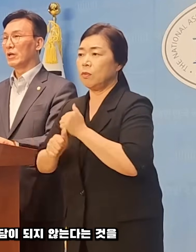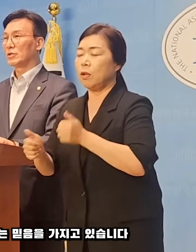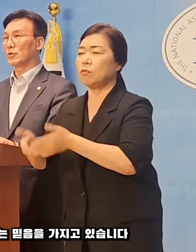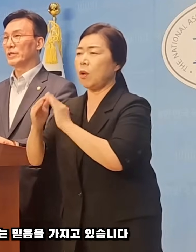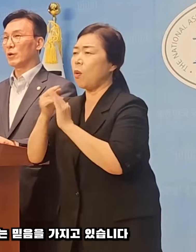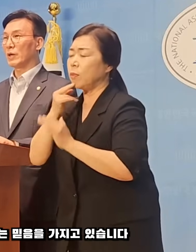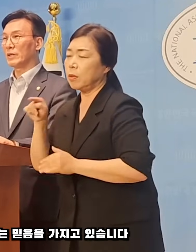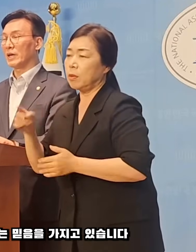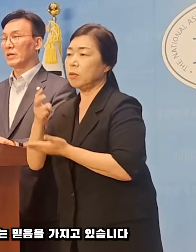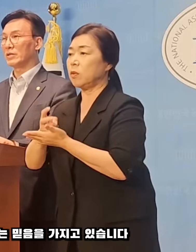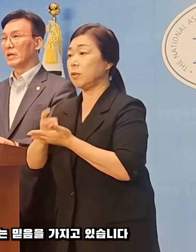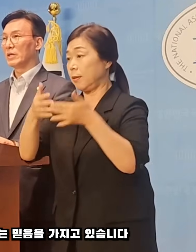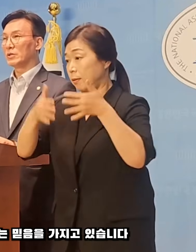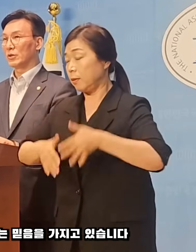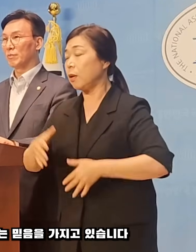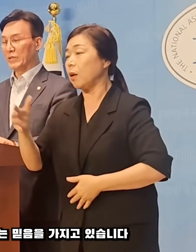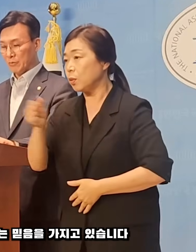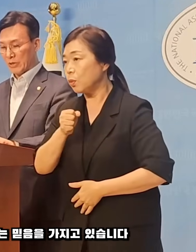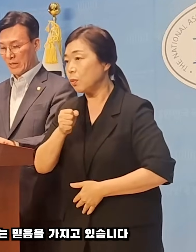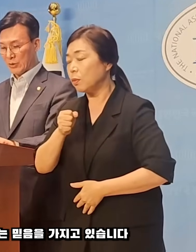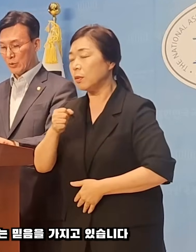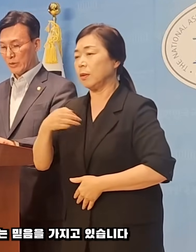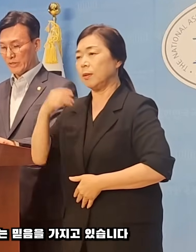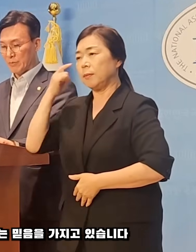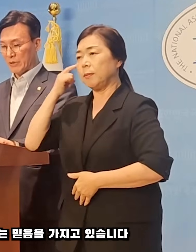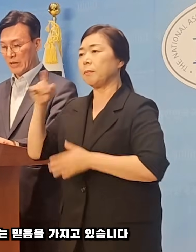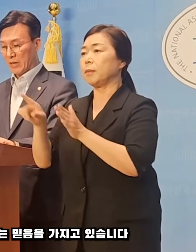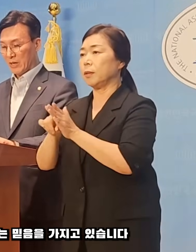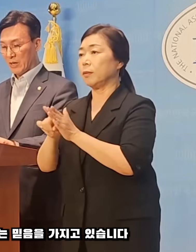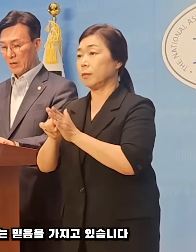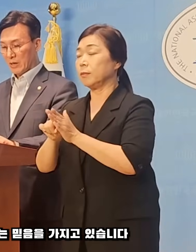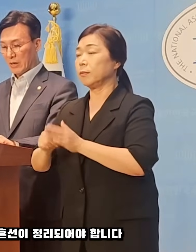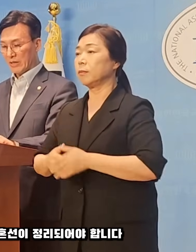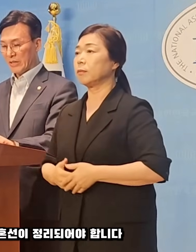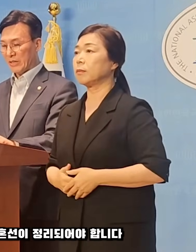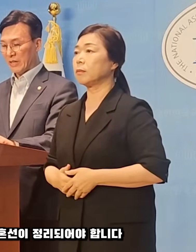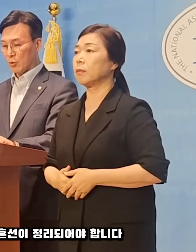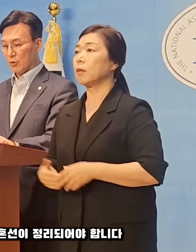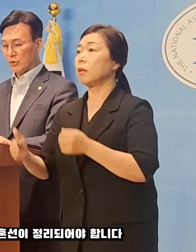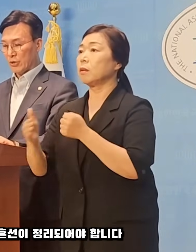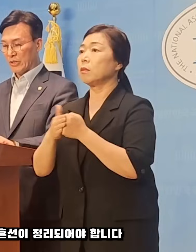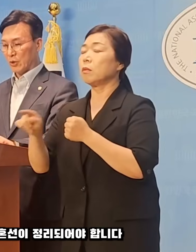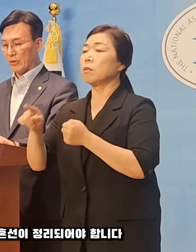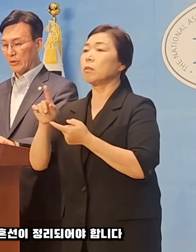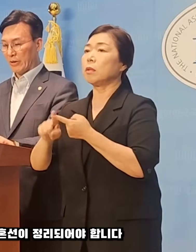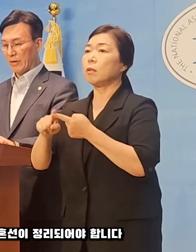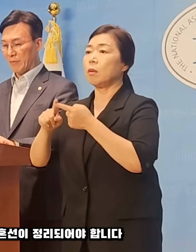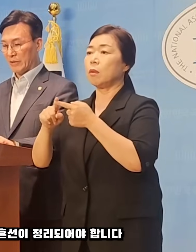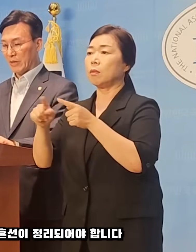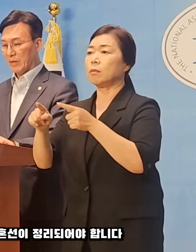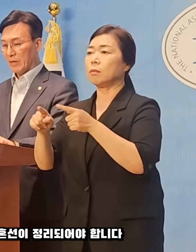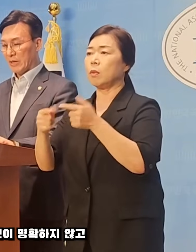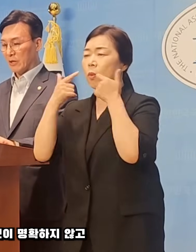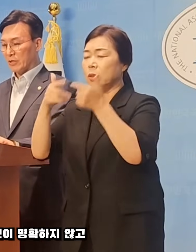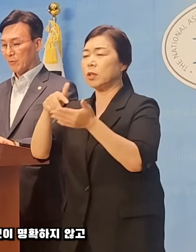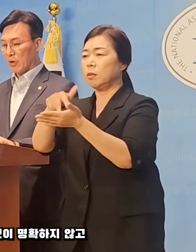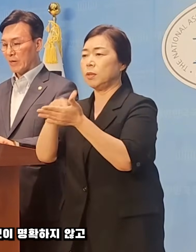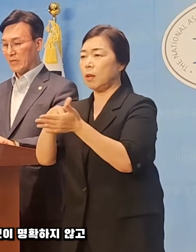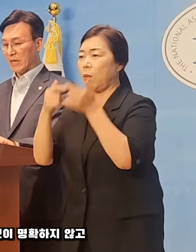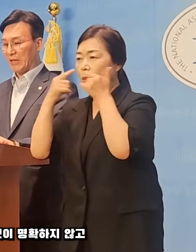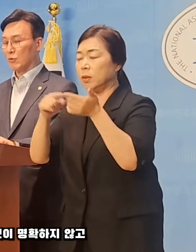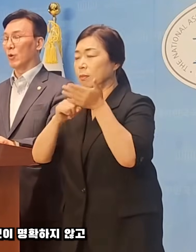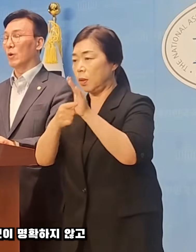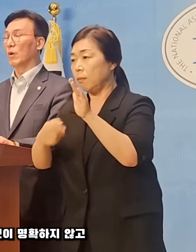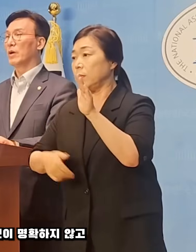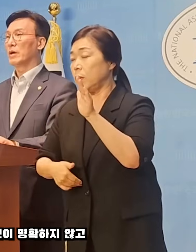것을 전제로 한다라는 저는 믿음을 가지고 있습니다. 이에 대한 혼선이 정리되어야 합니다. 이것이